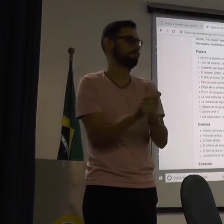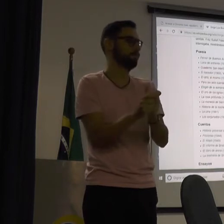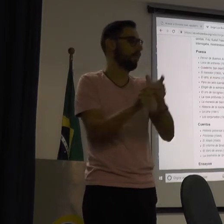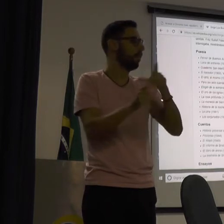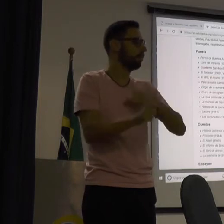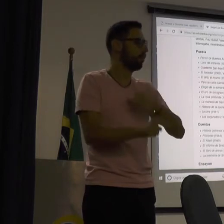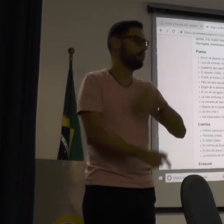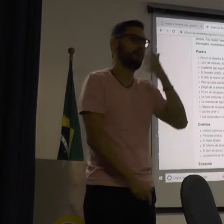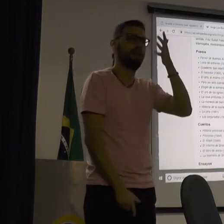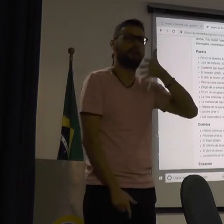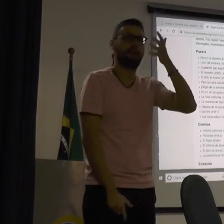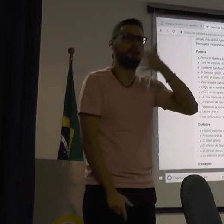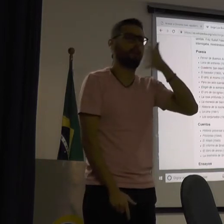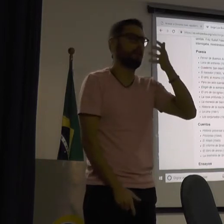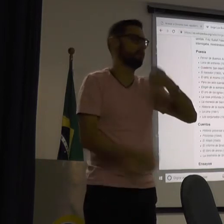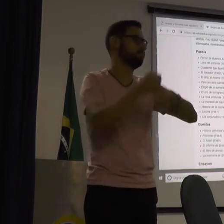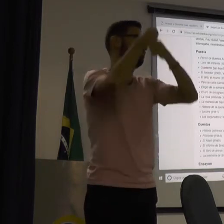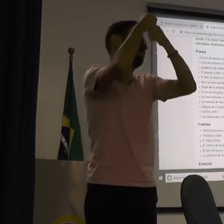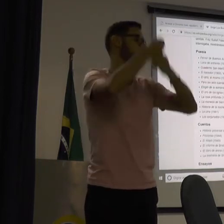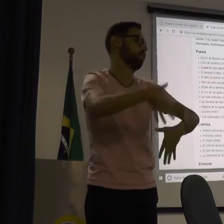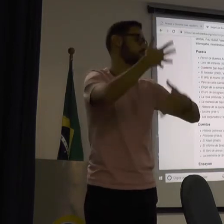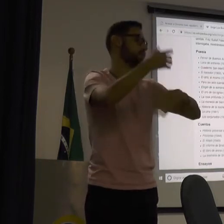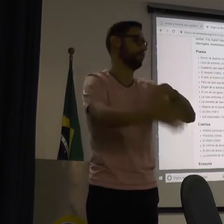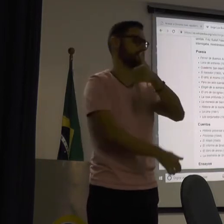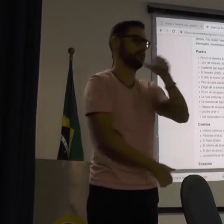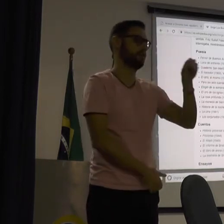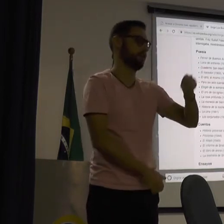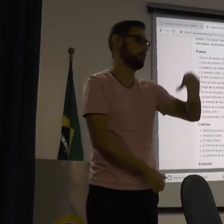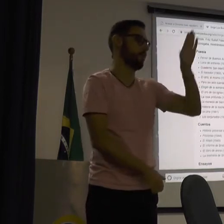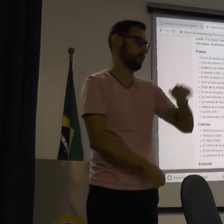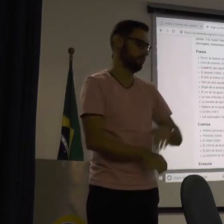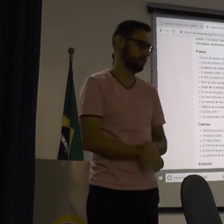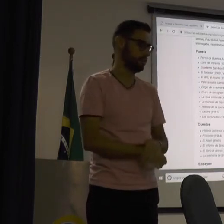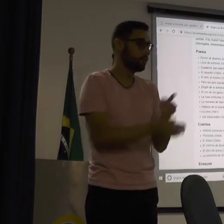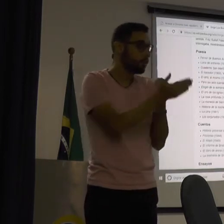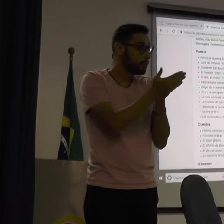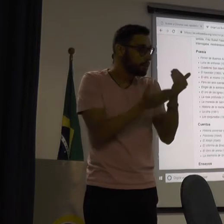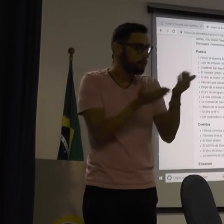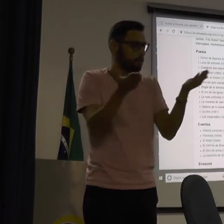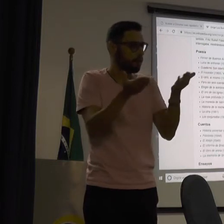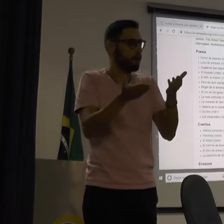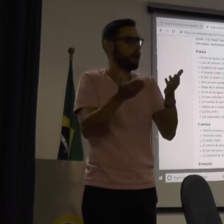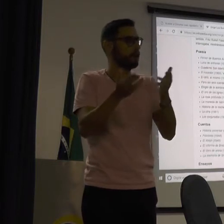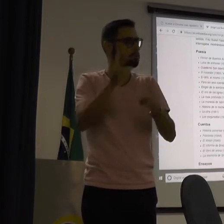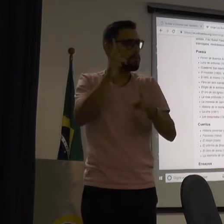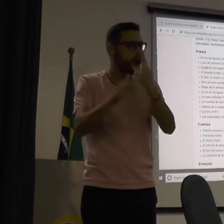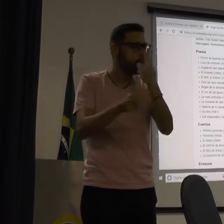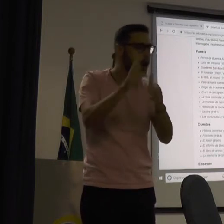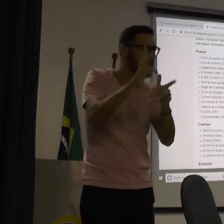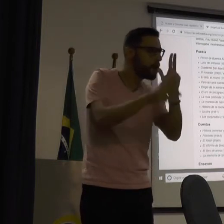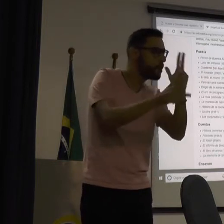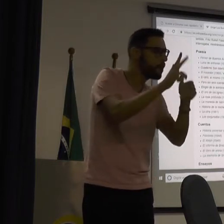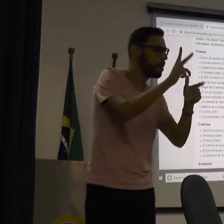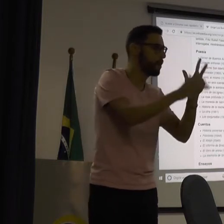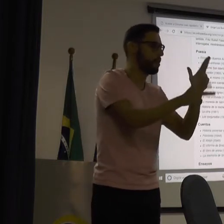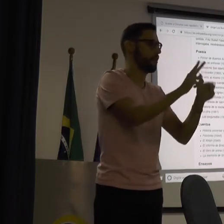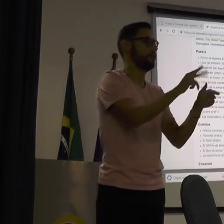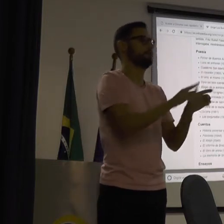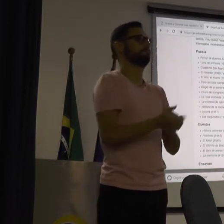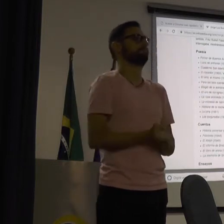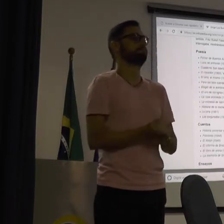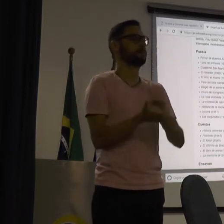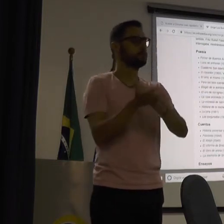E tudo isso está sendo editado devagarinho, né? Os gêneros